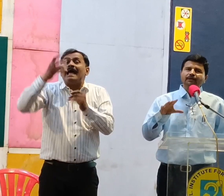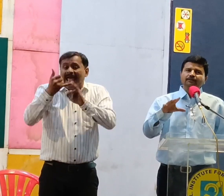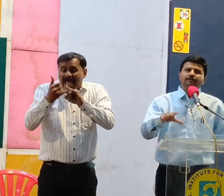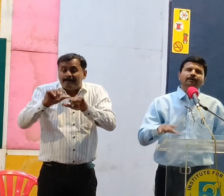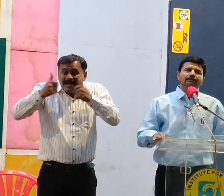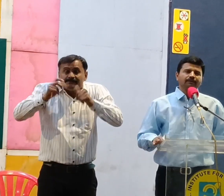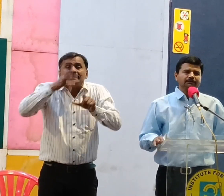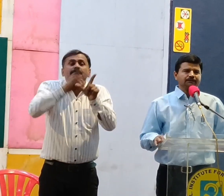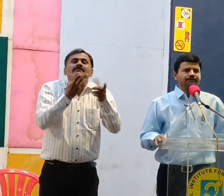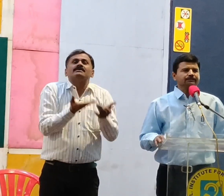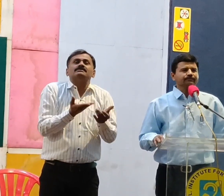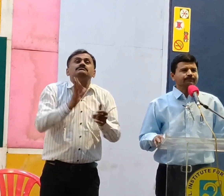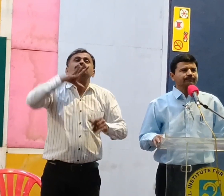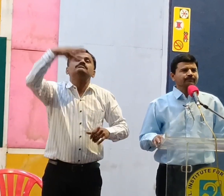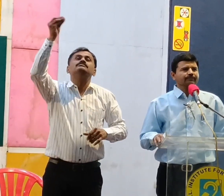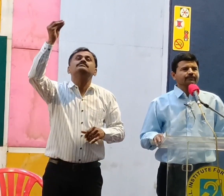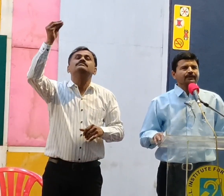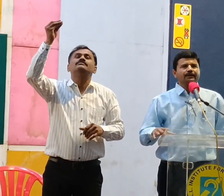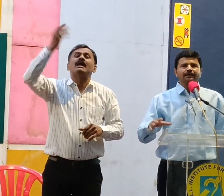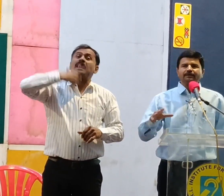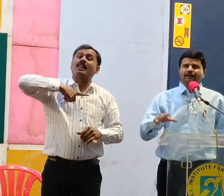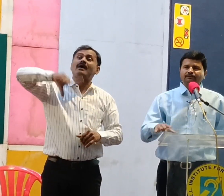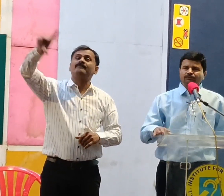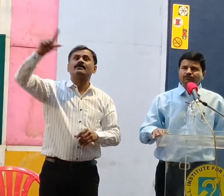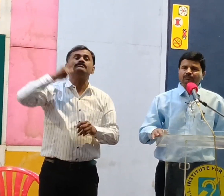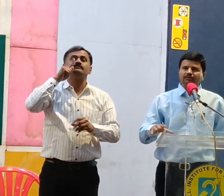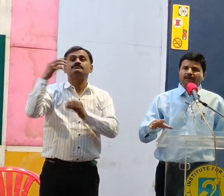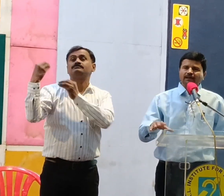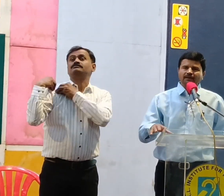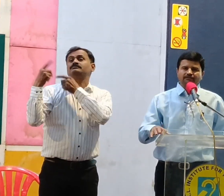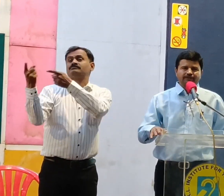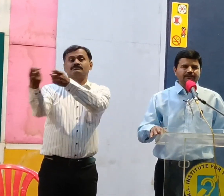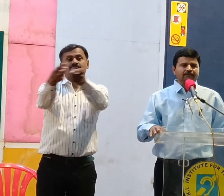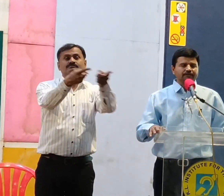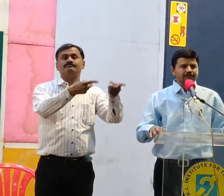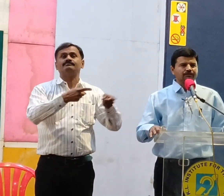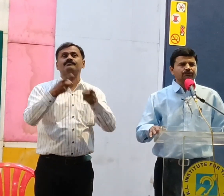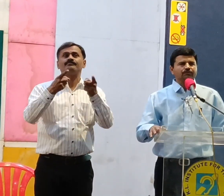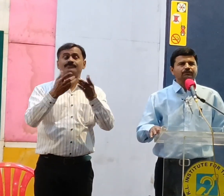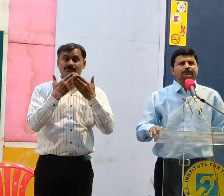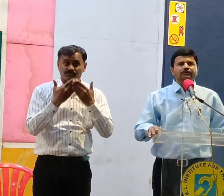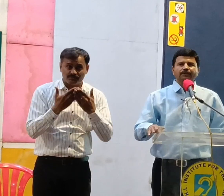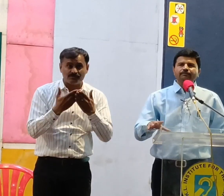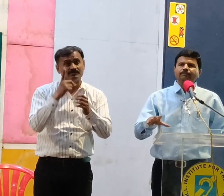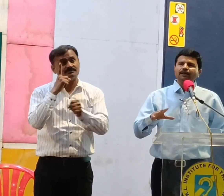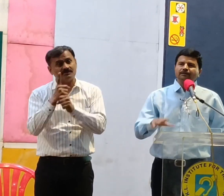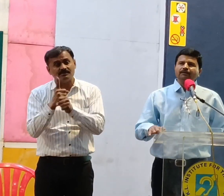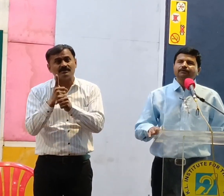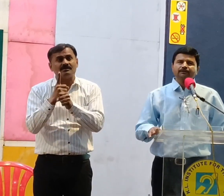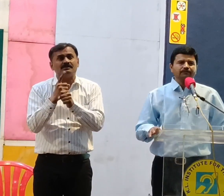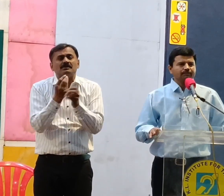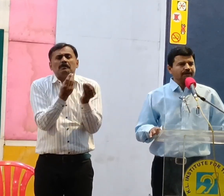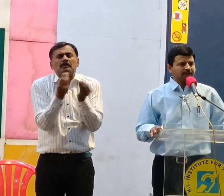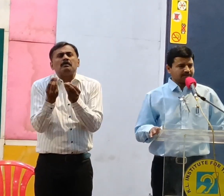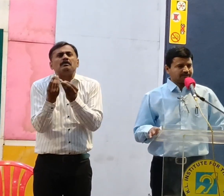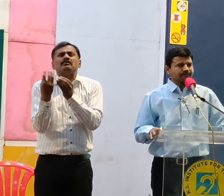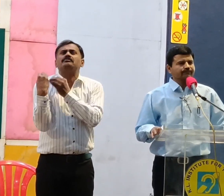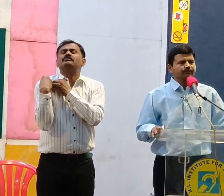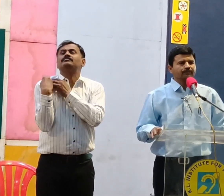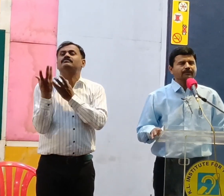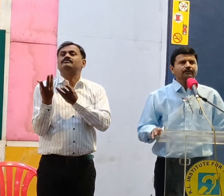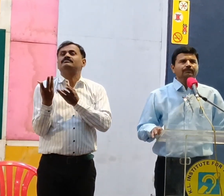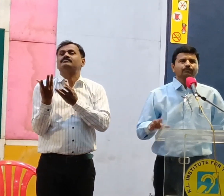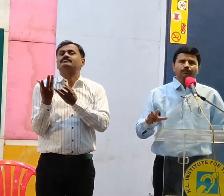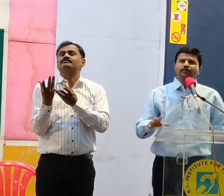પછી એ તમારી પાસે છે. એટલે કે આ સ્કૂલ, આ શિક્ષકો એ પાર્ટ ટાઈમ ટીચર બની રહેશે,